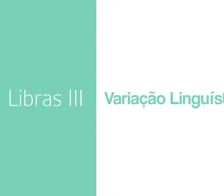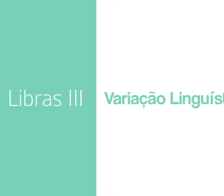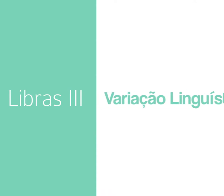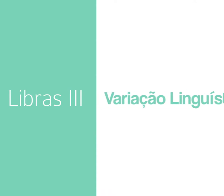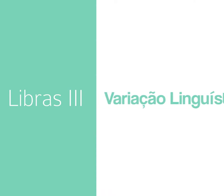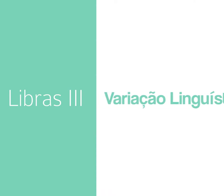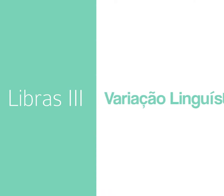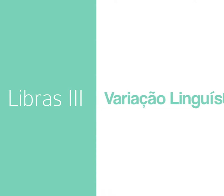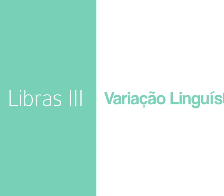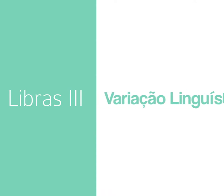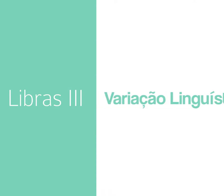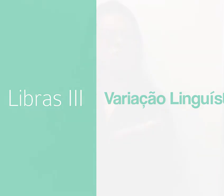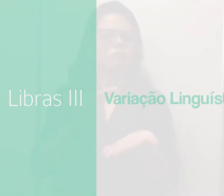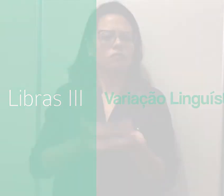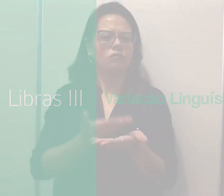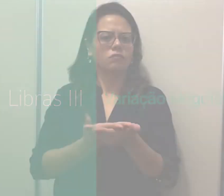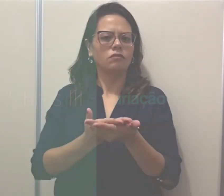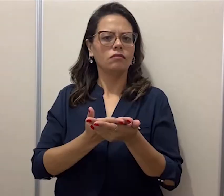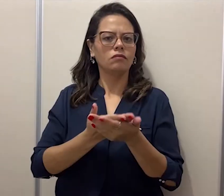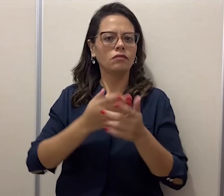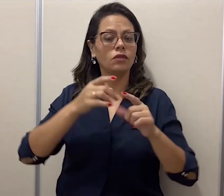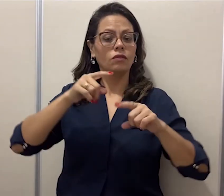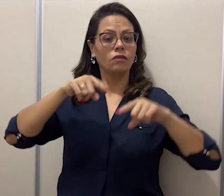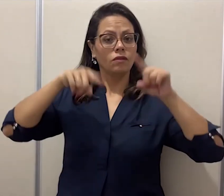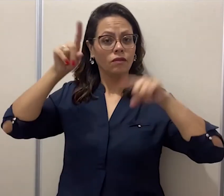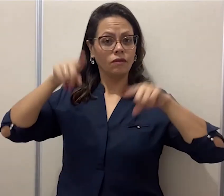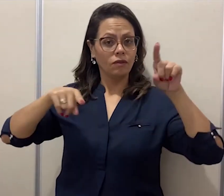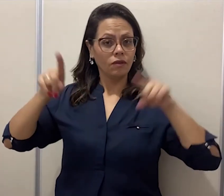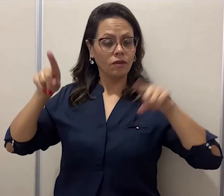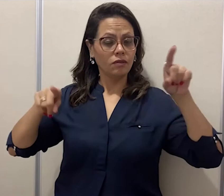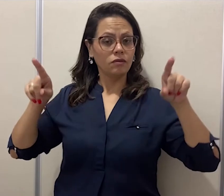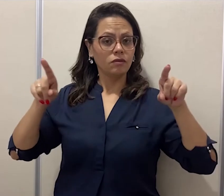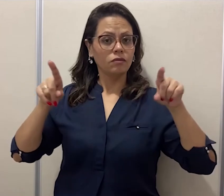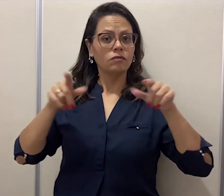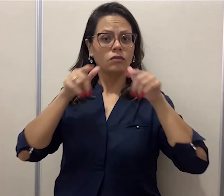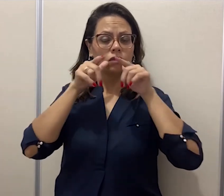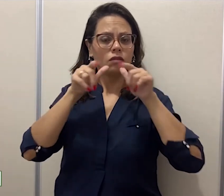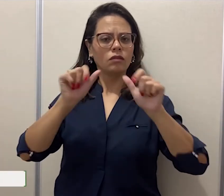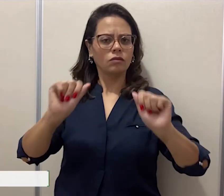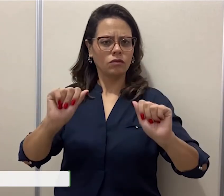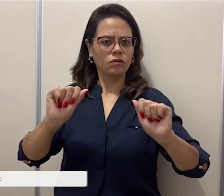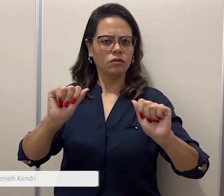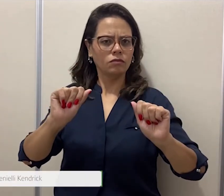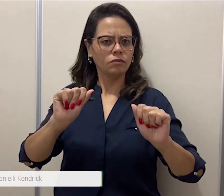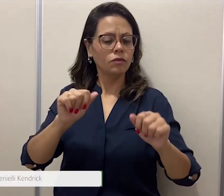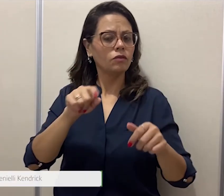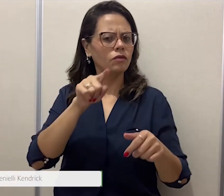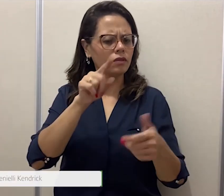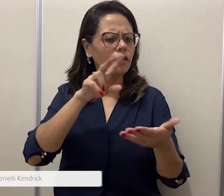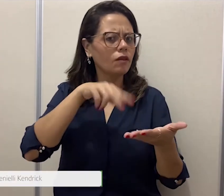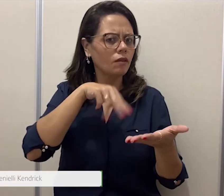o Olá tudo bem o nosso tema é variação linguística